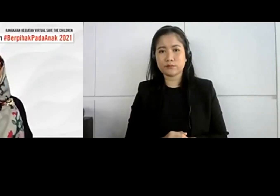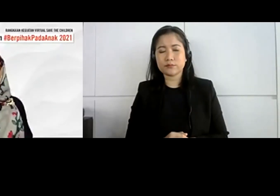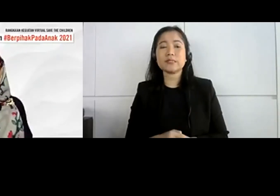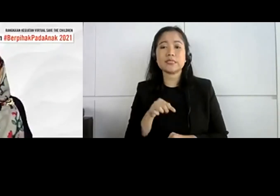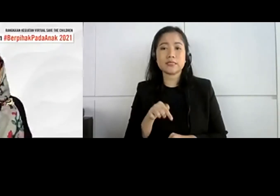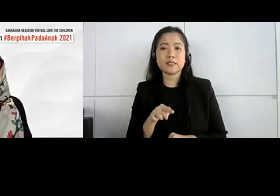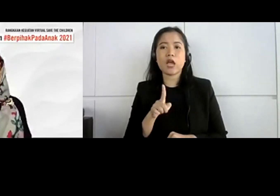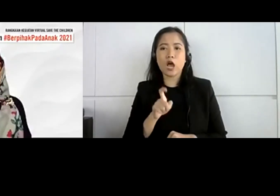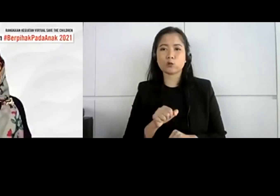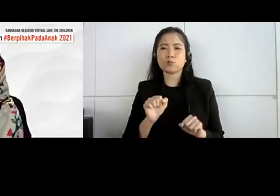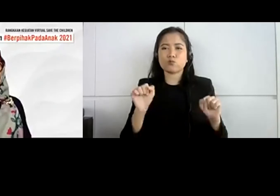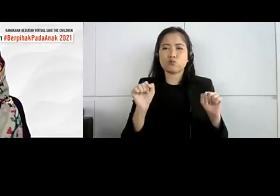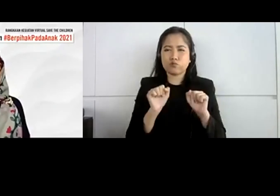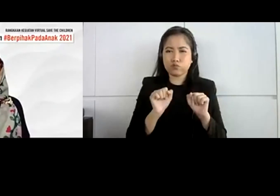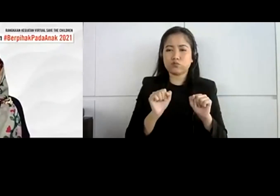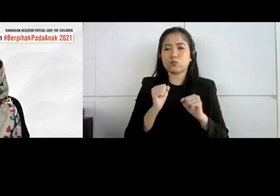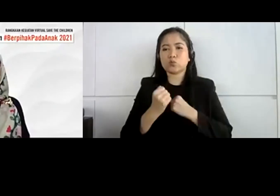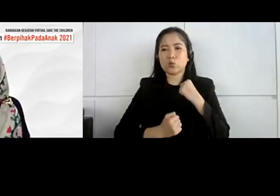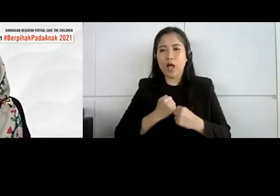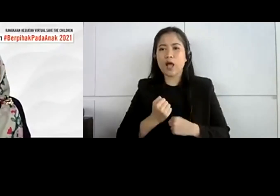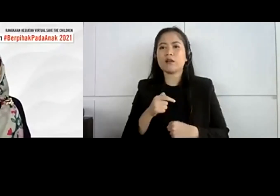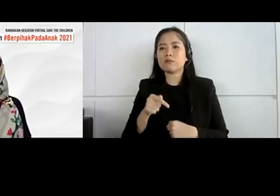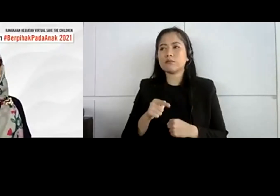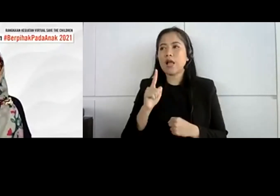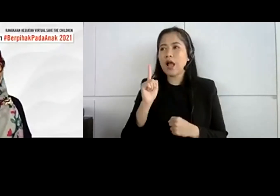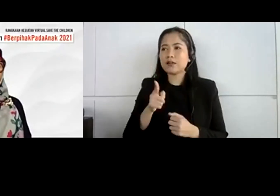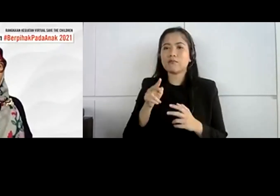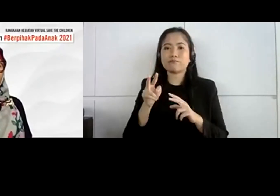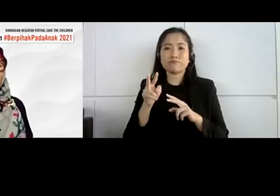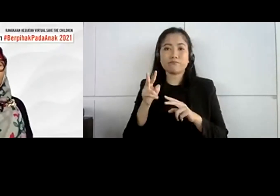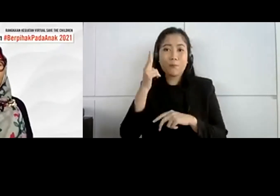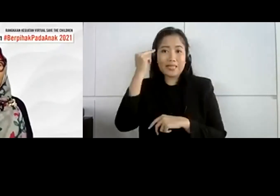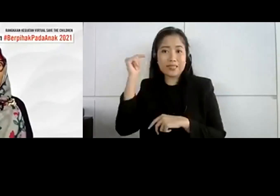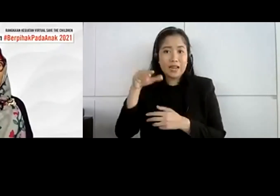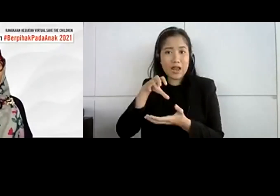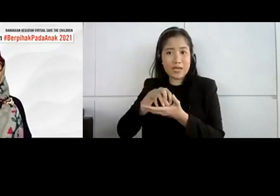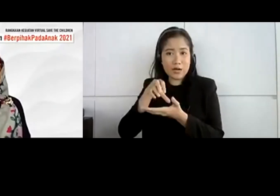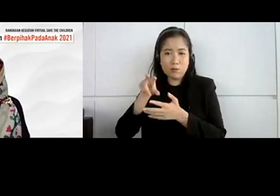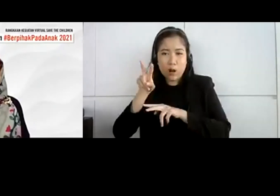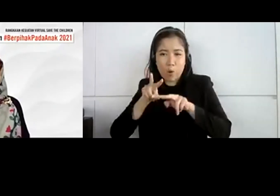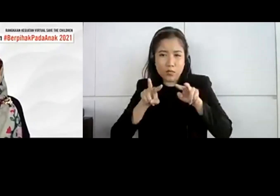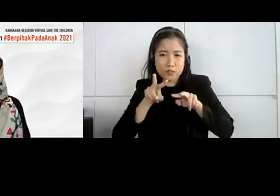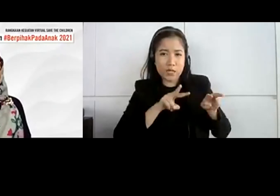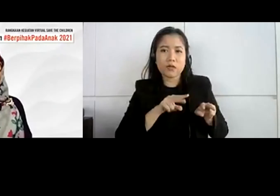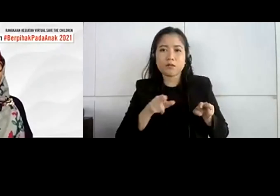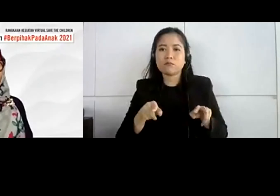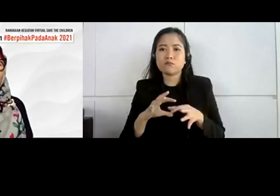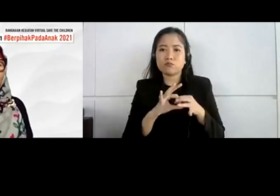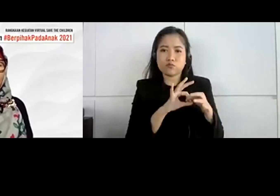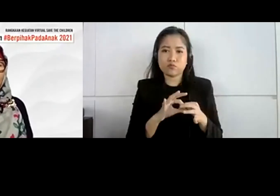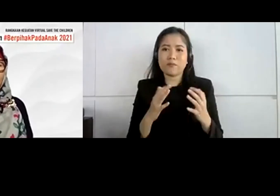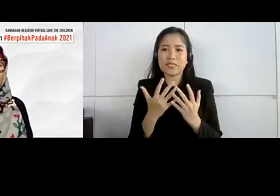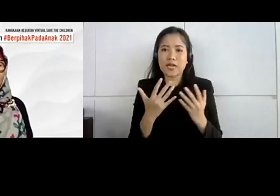dimasifkan, diupayakan di bawah pengawasan pemerintah daerah bekerja sama dengan masyarakat dan